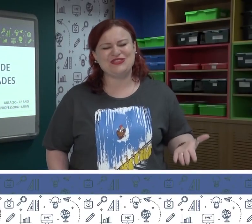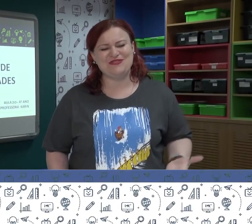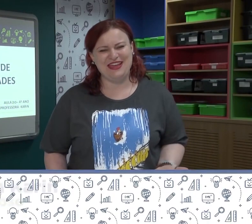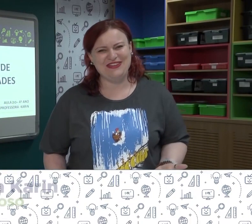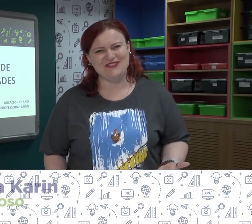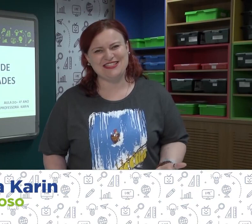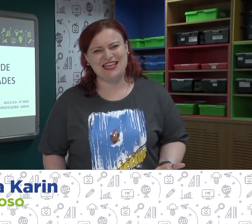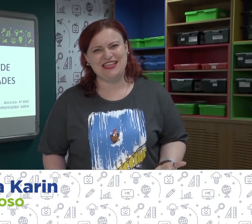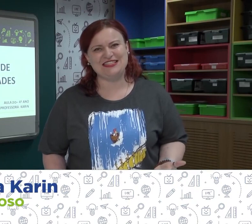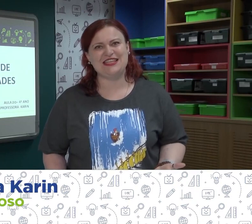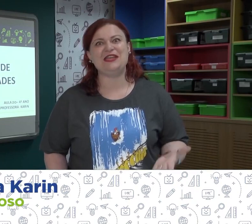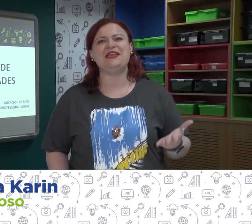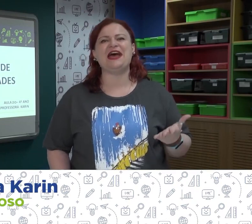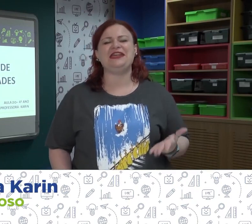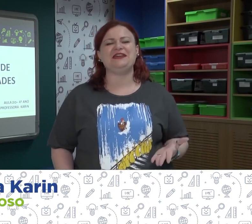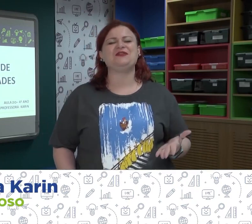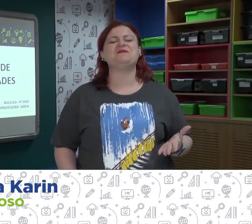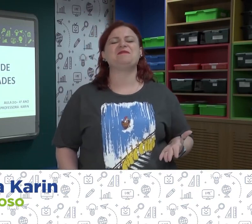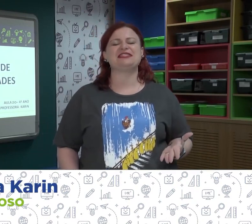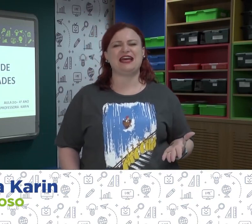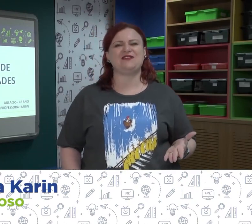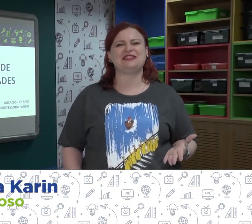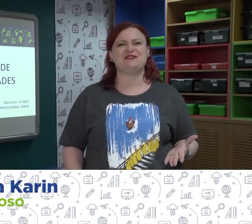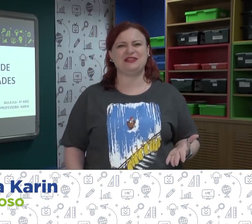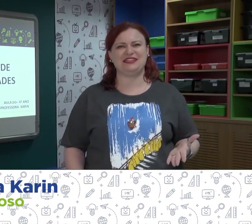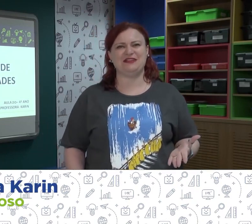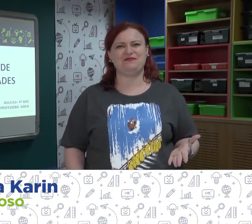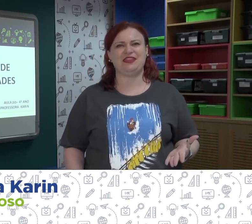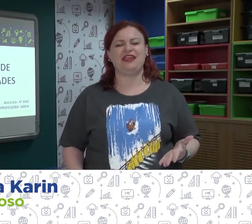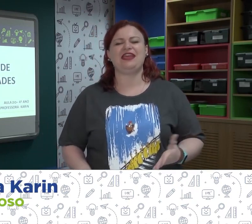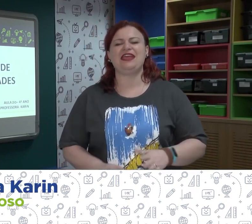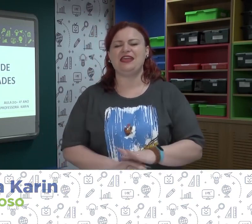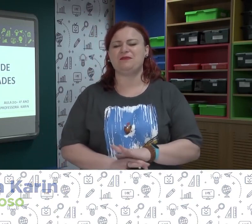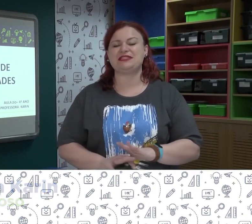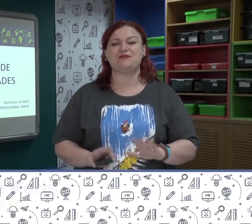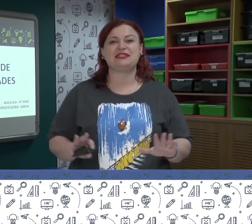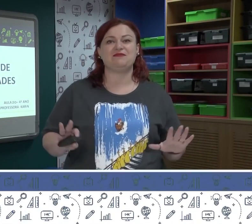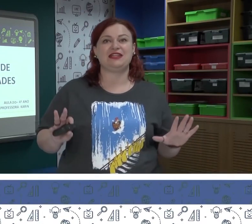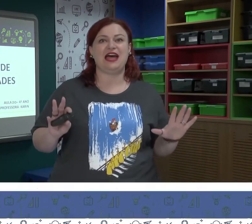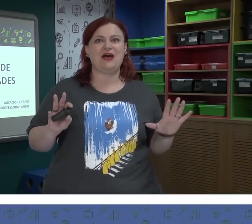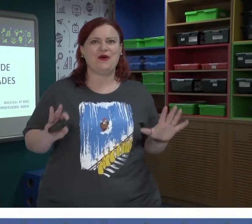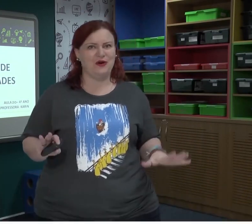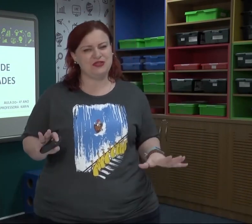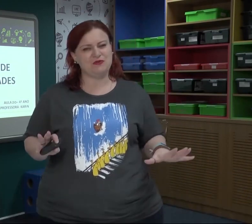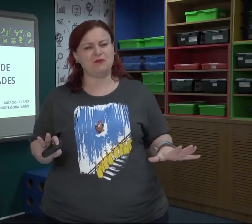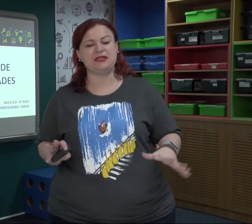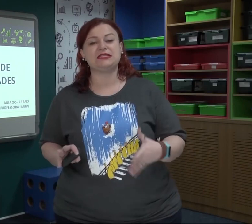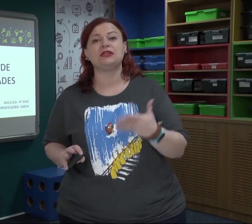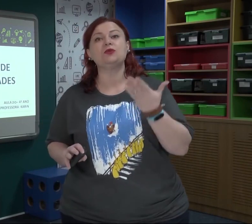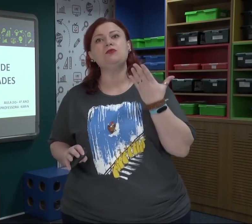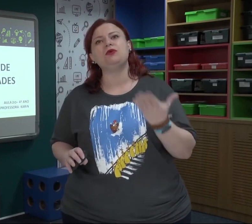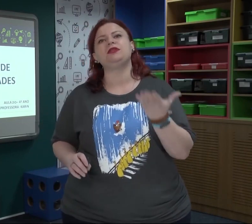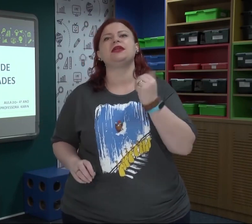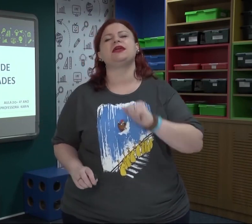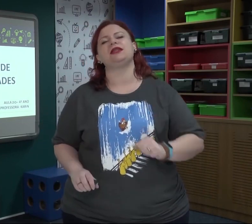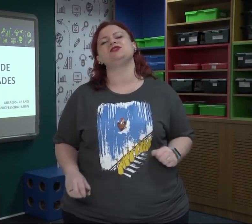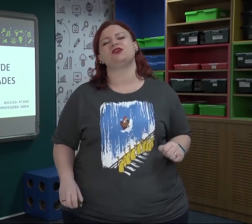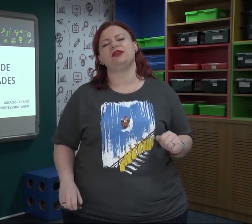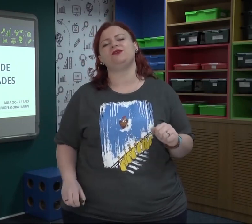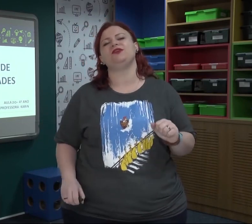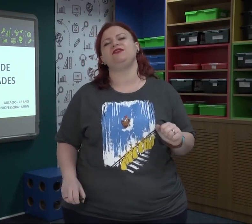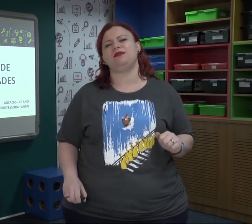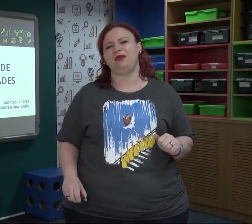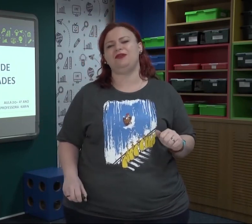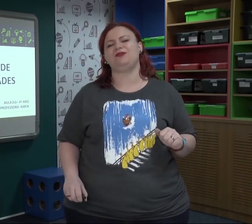Olá, crianças, tudo bem com vocês? E aí, como passaram a semana? Eu passei uma semana ótima, pensando muito